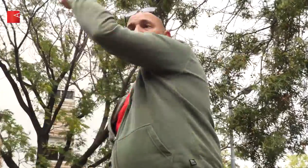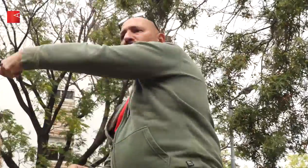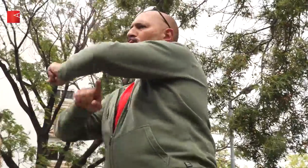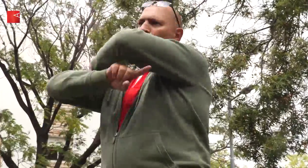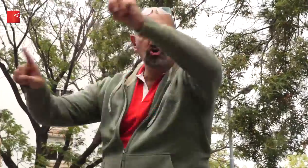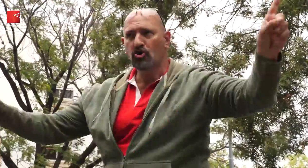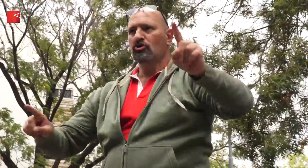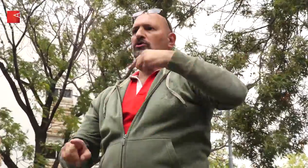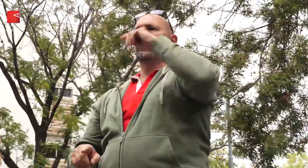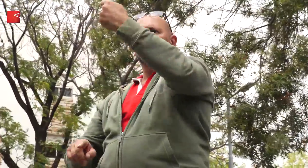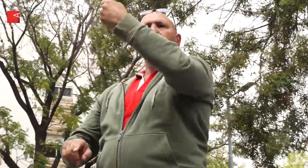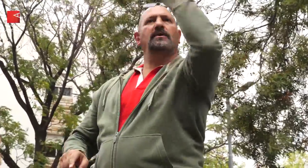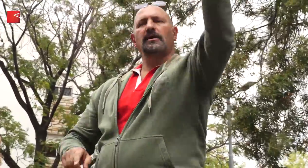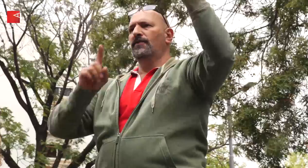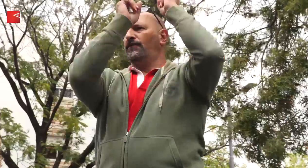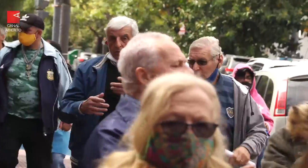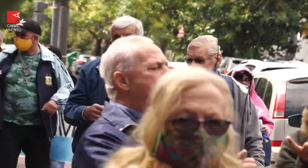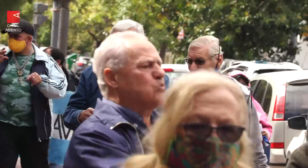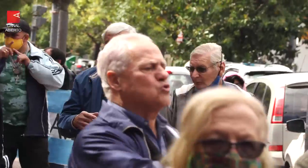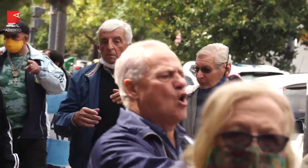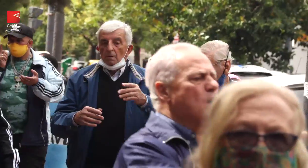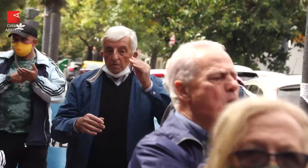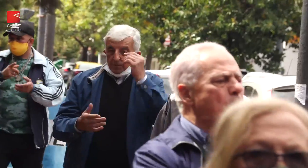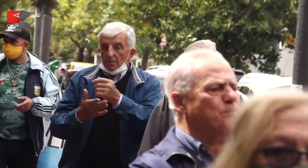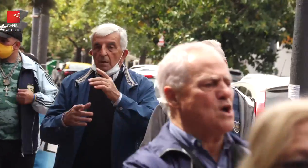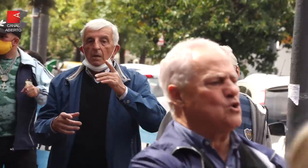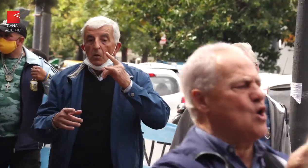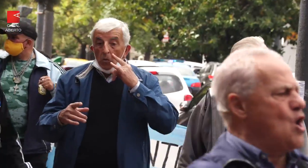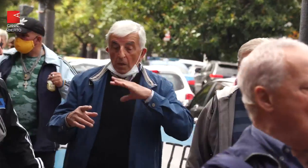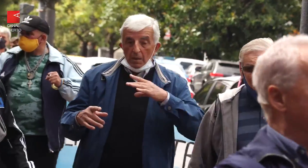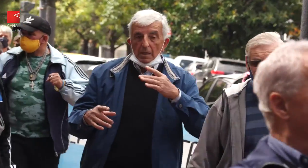plantados luchando. No vamos a entregar las llaves.